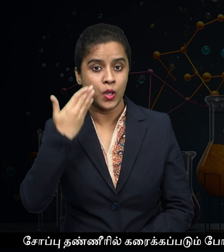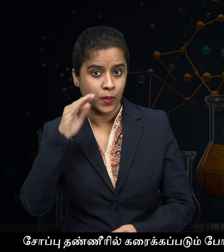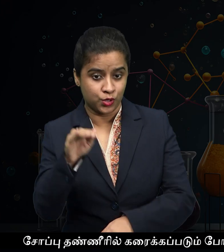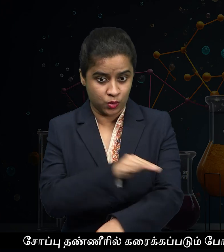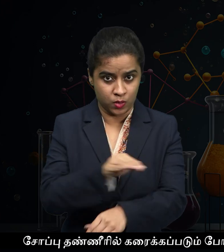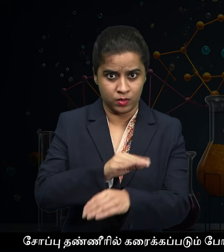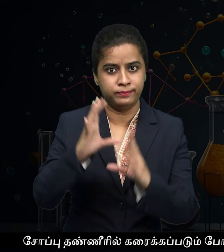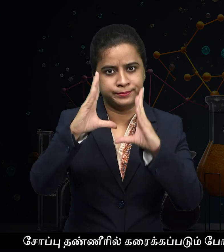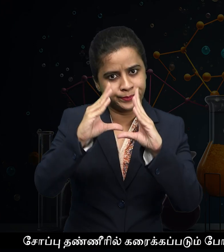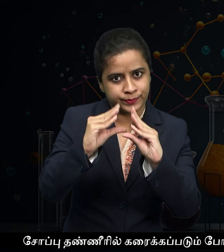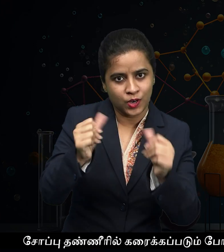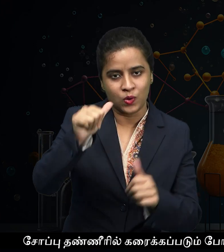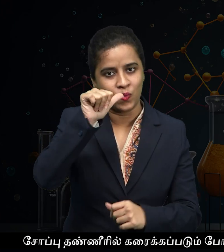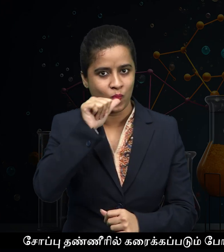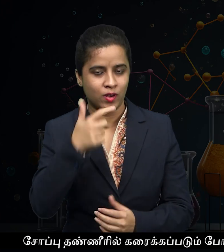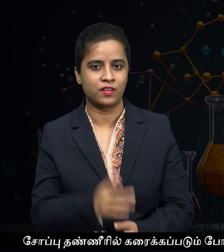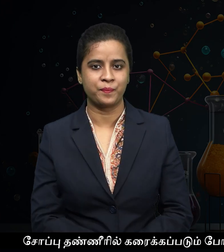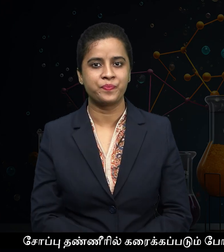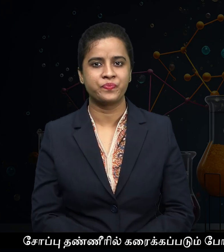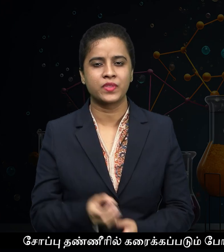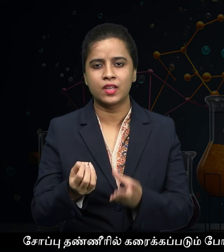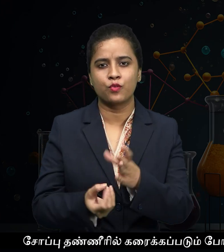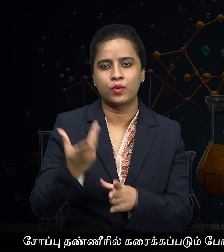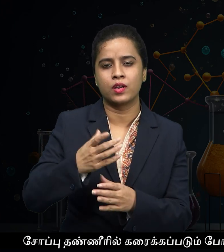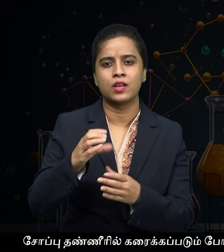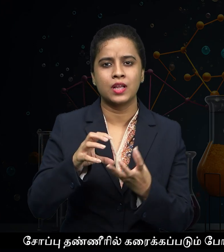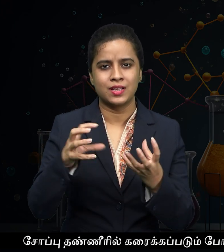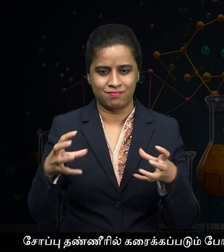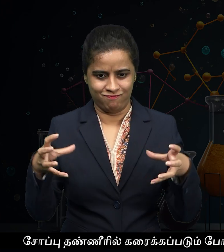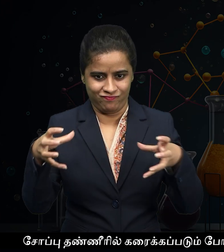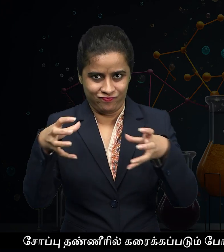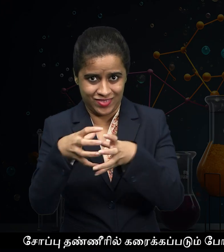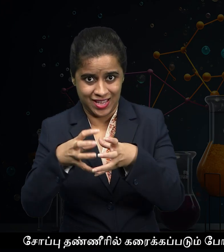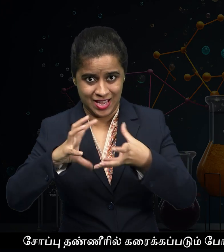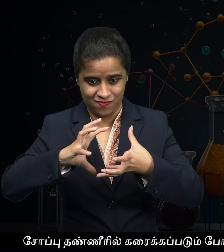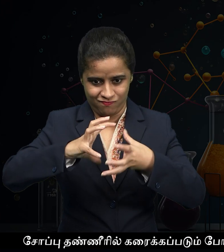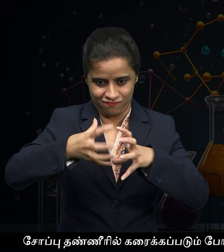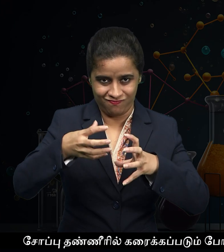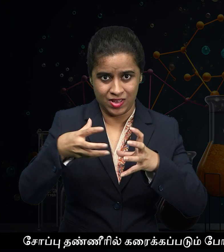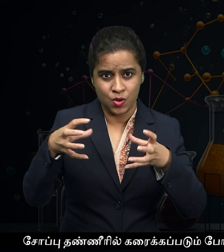சோப்பு தண்ணீரில் கரைக்கப்படும் போது அது ஒரு கூழ் இடைநீக்கத்தை உருவாக்குகிறது.